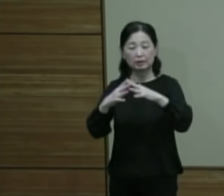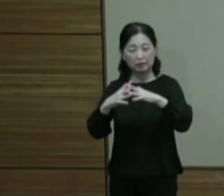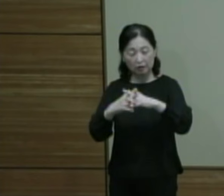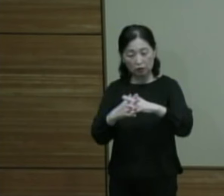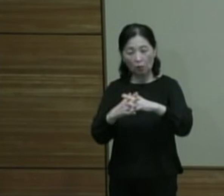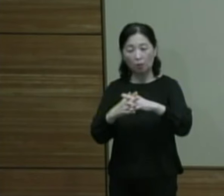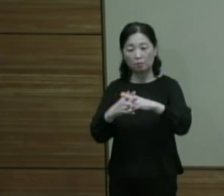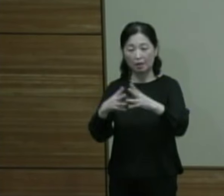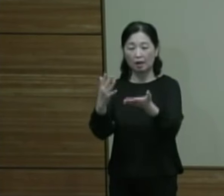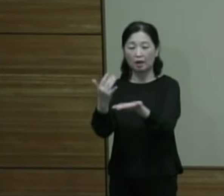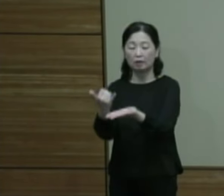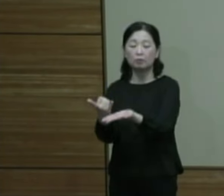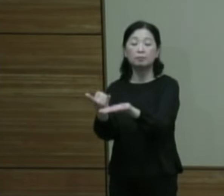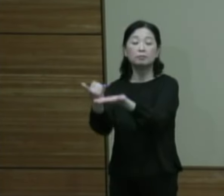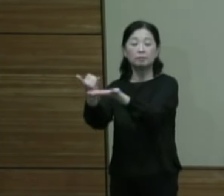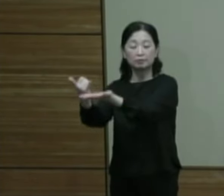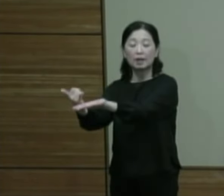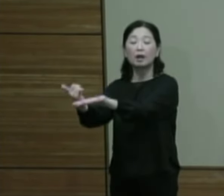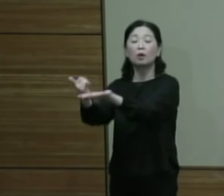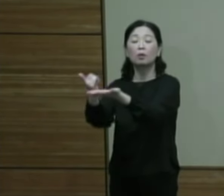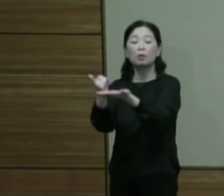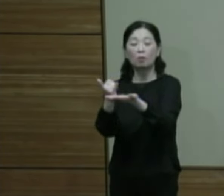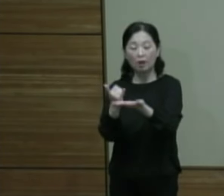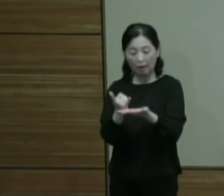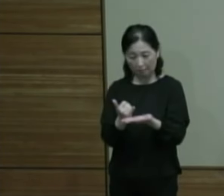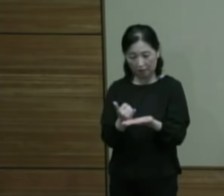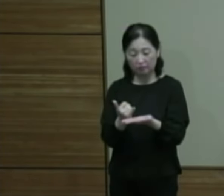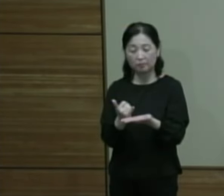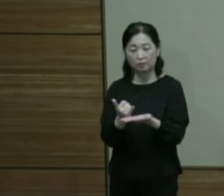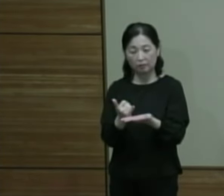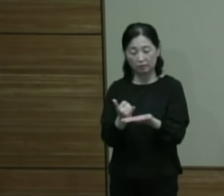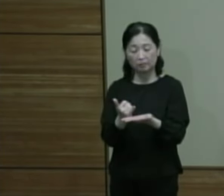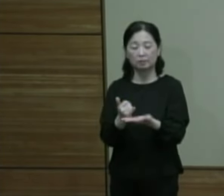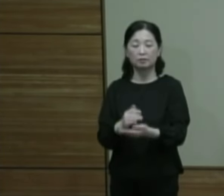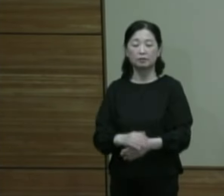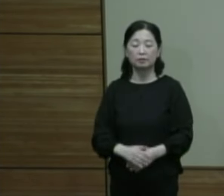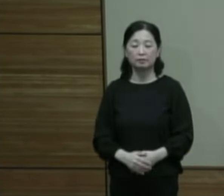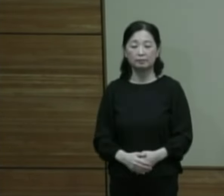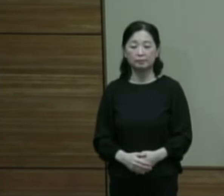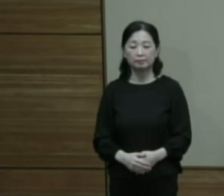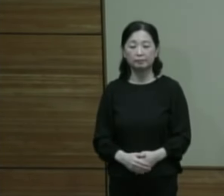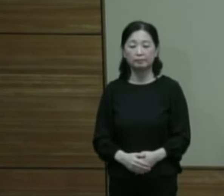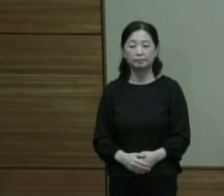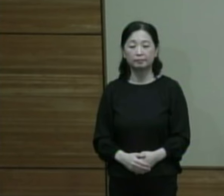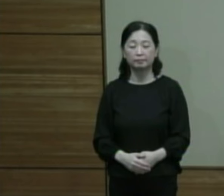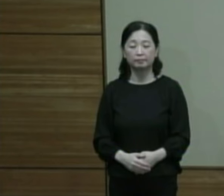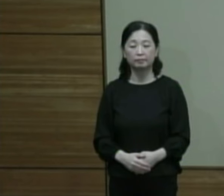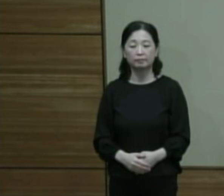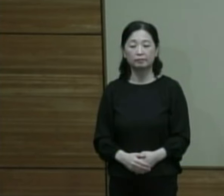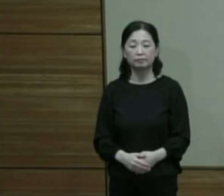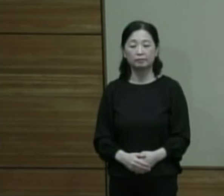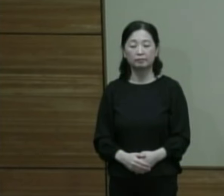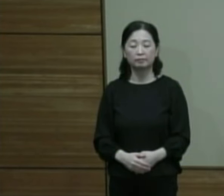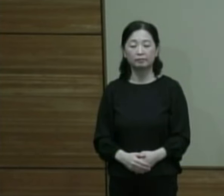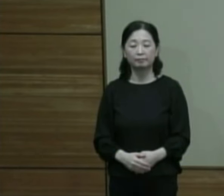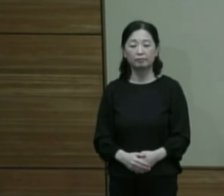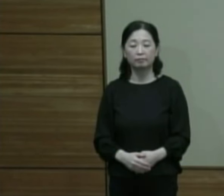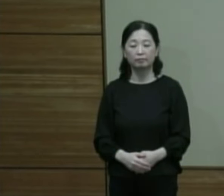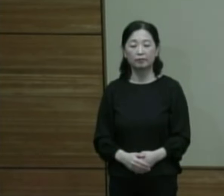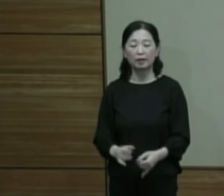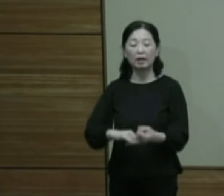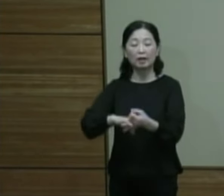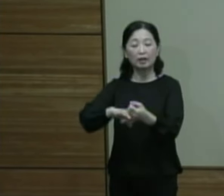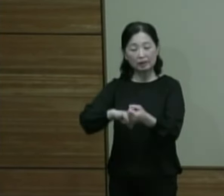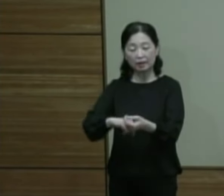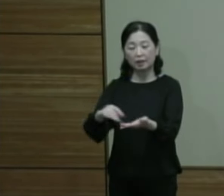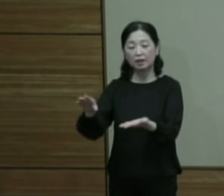妃両殿下のおなりということについての情報がここに書かれてありますので、ぜひご取材と